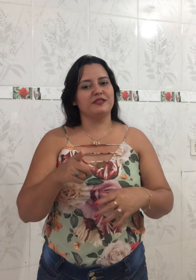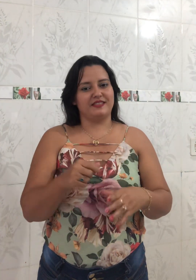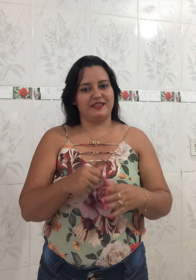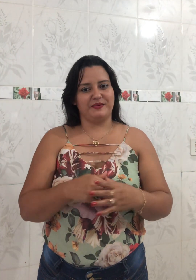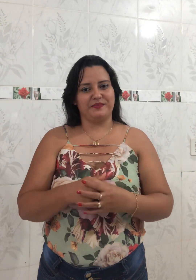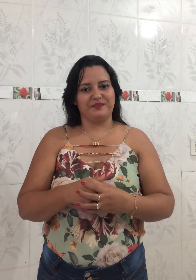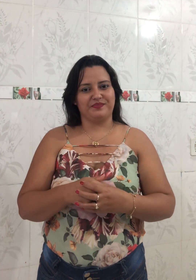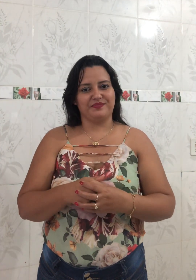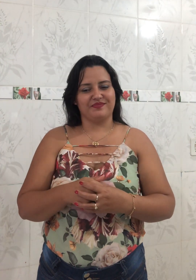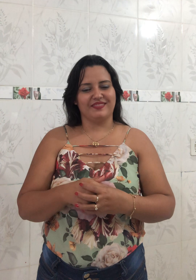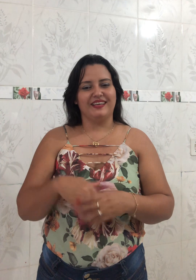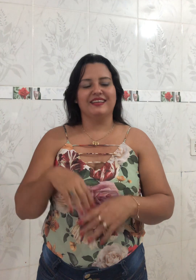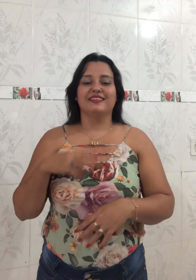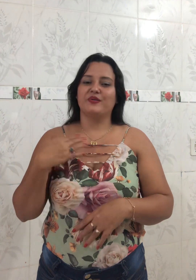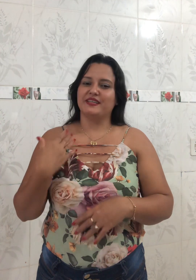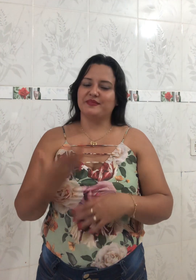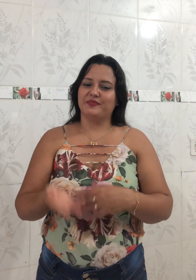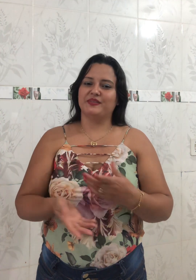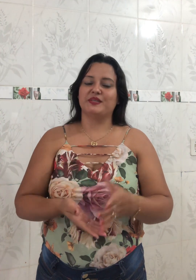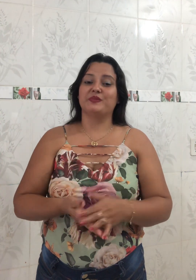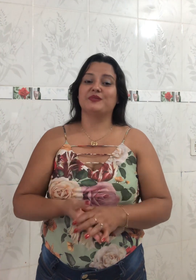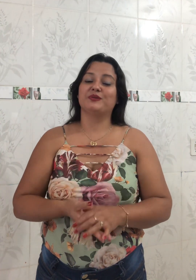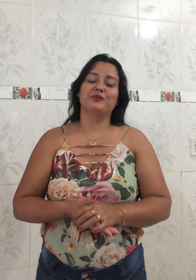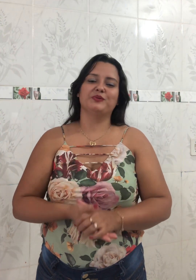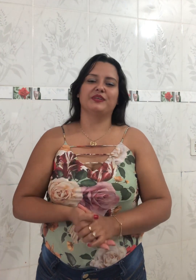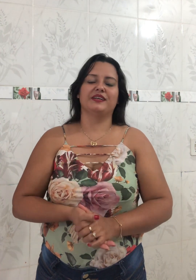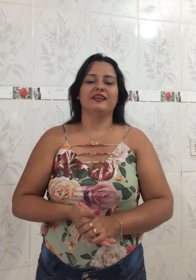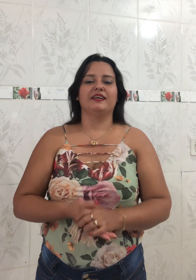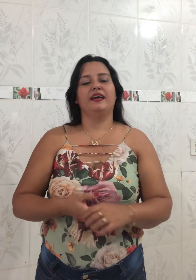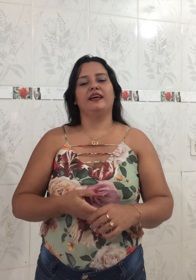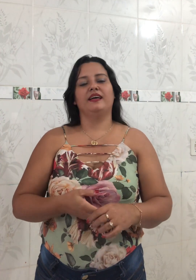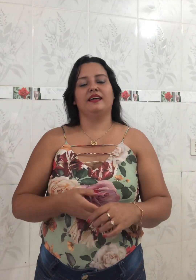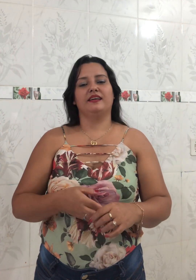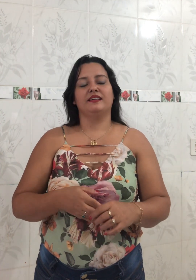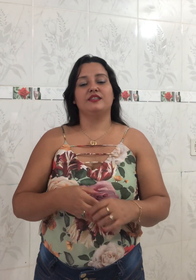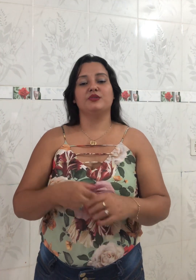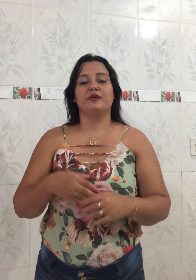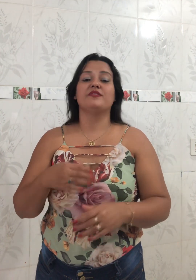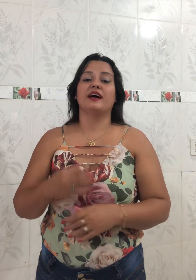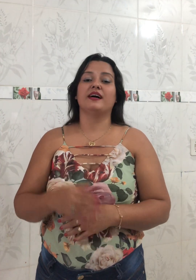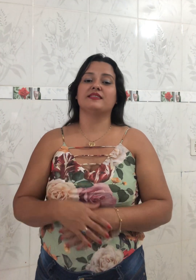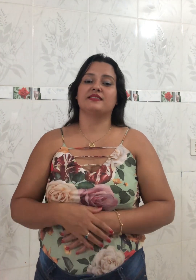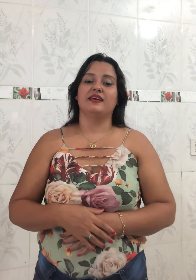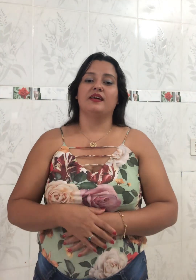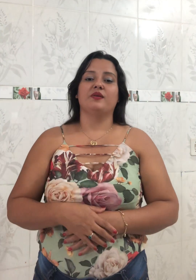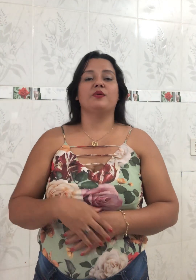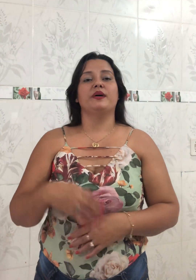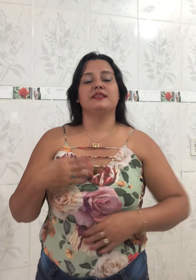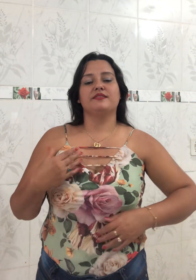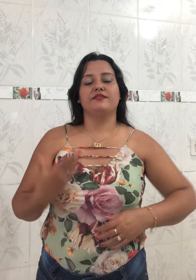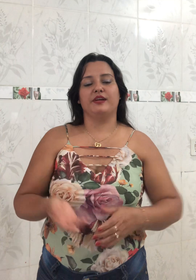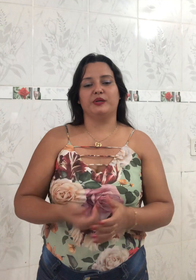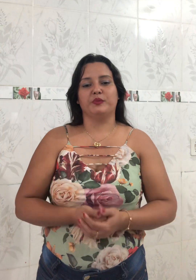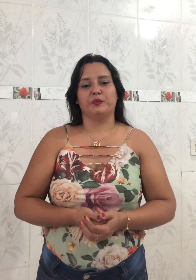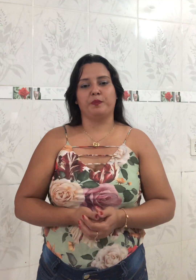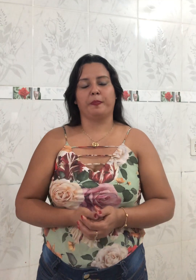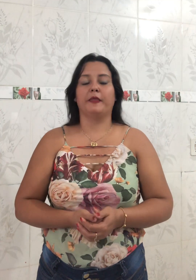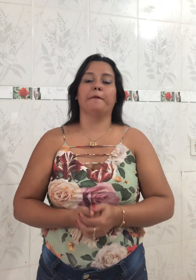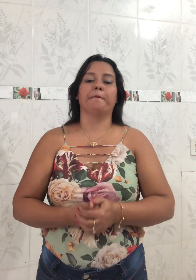você. Então, essa pode ser uma estrutura de uma frase com esse verbo. Então,